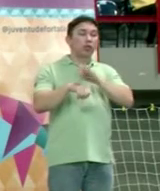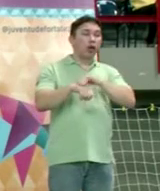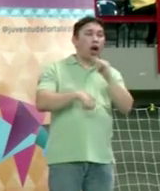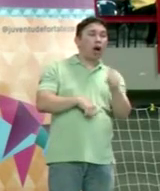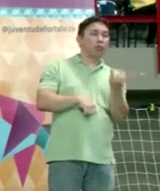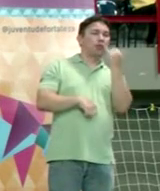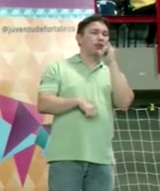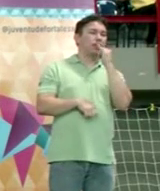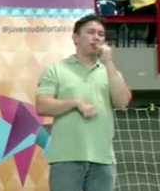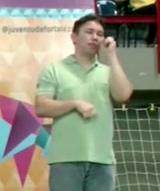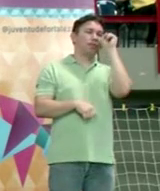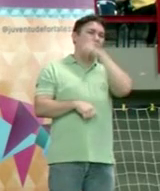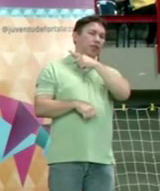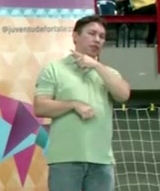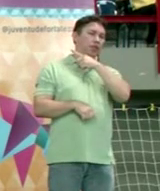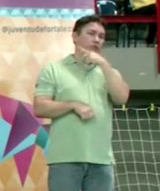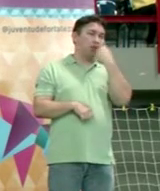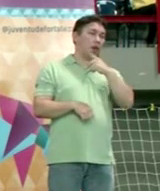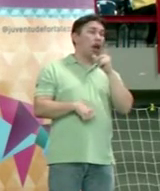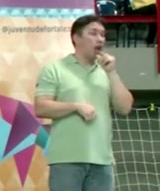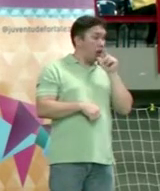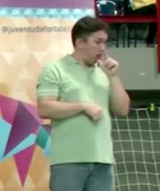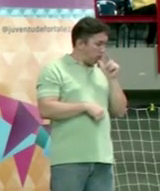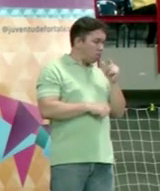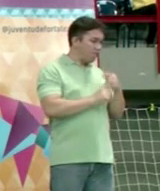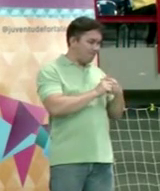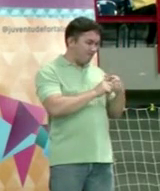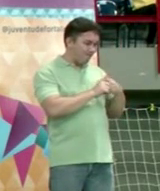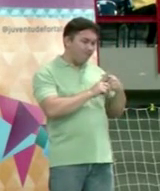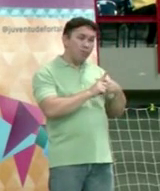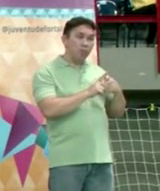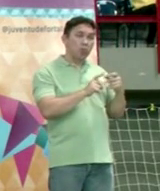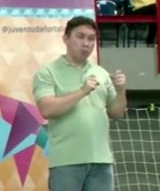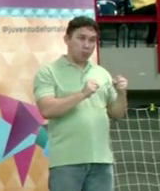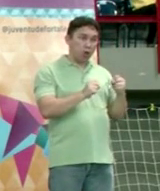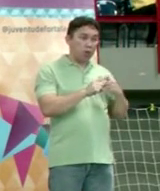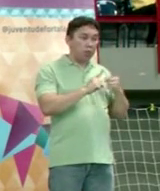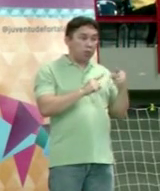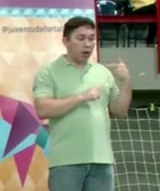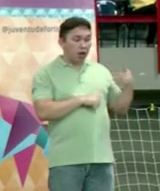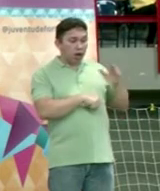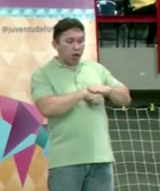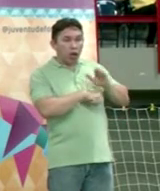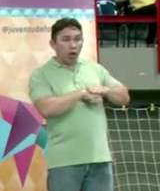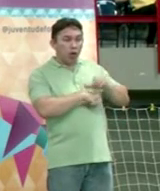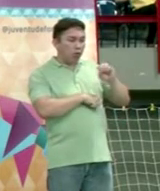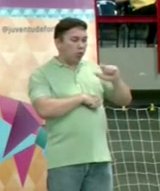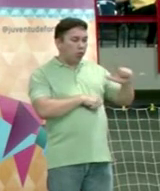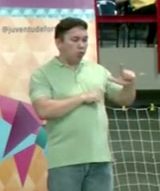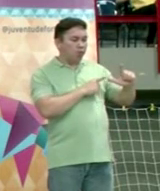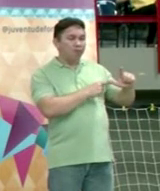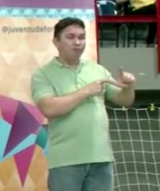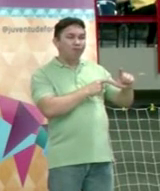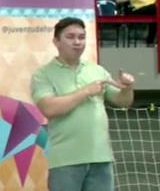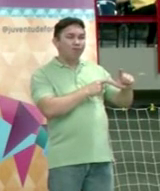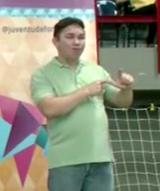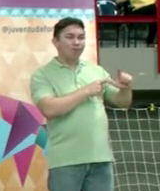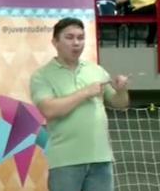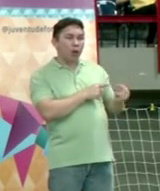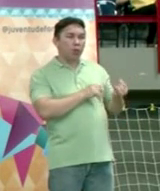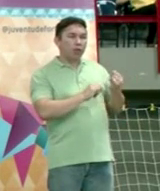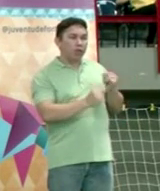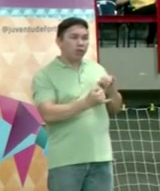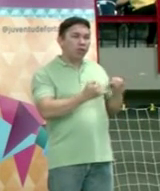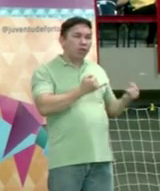aproveitar essa energia. Então a água pode aumentar a tua temperatura? Pode, porém você tem dificuldade em conseguir